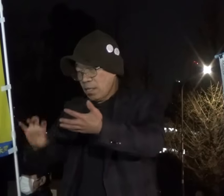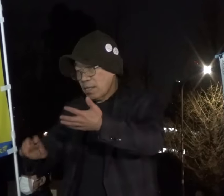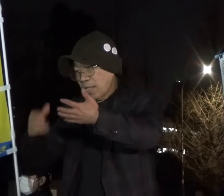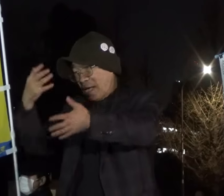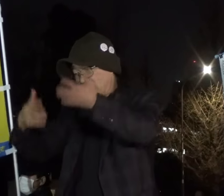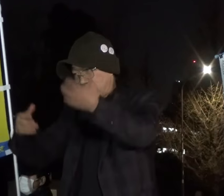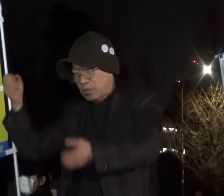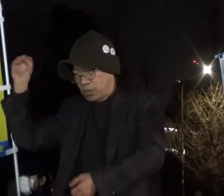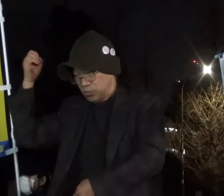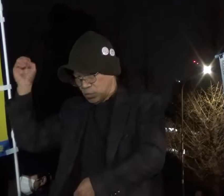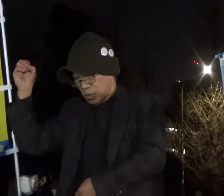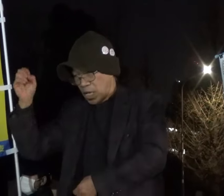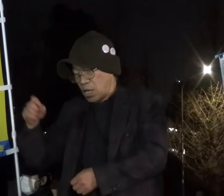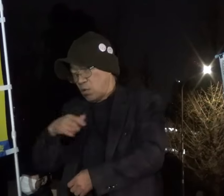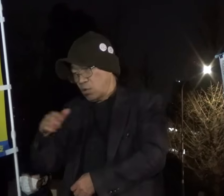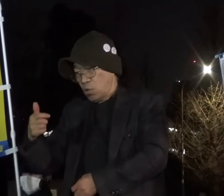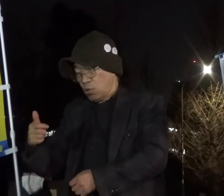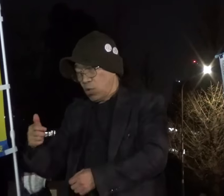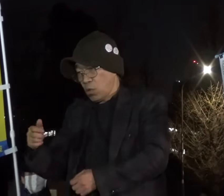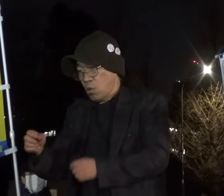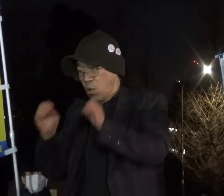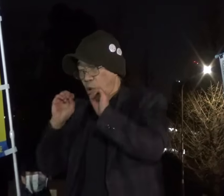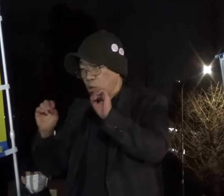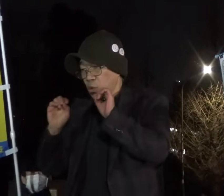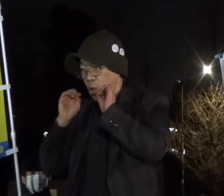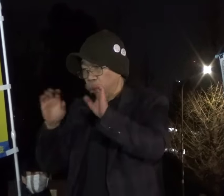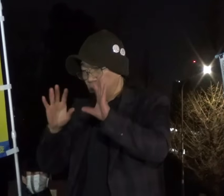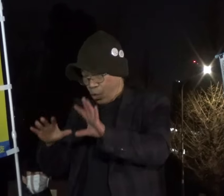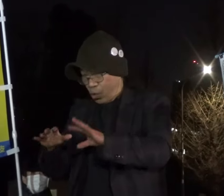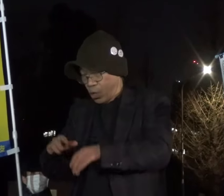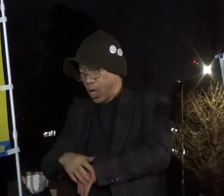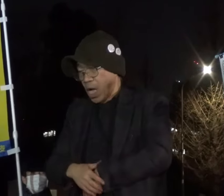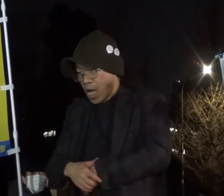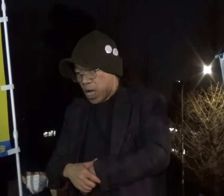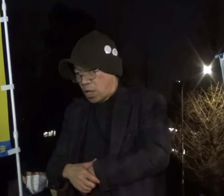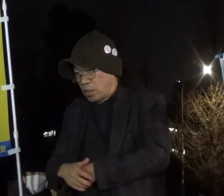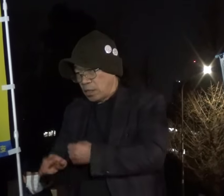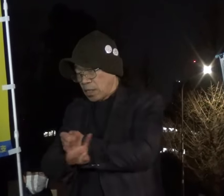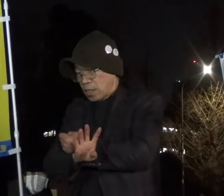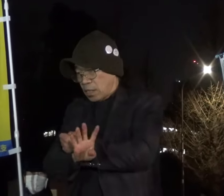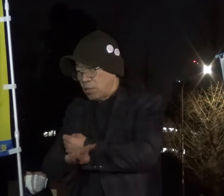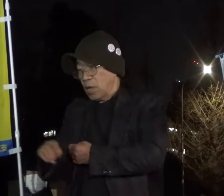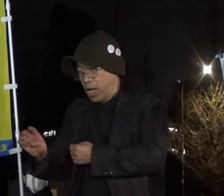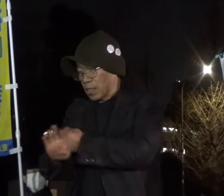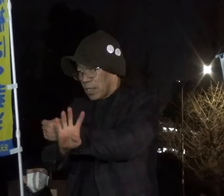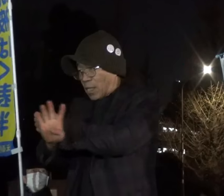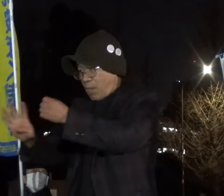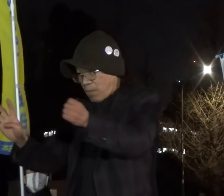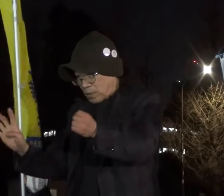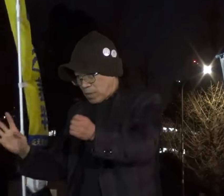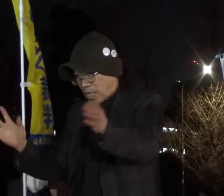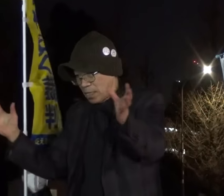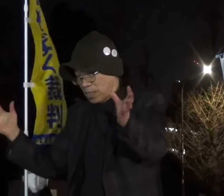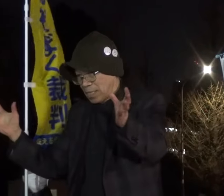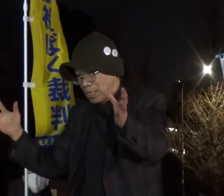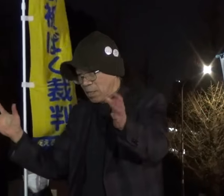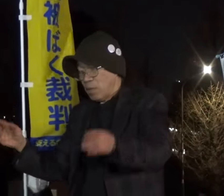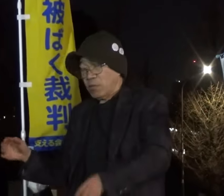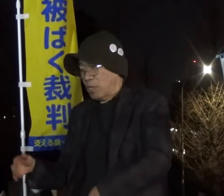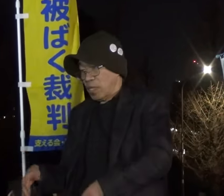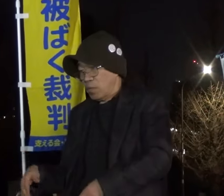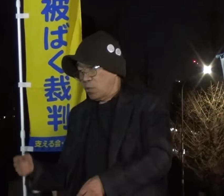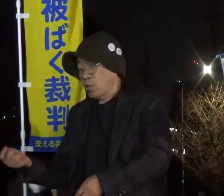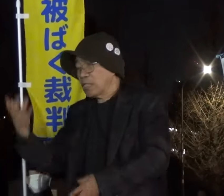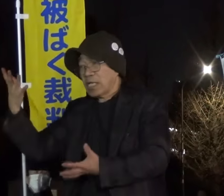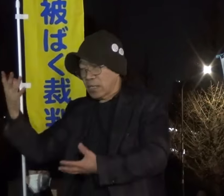ほとんど全ての報道が原発なかったことにしようっていうことで言ってるように思うわけです